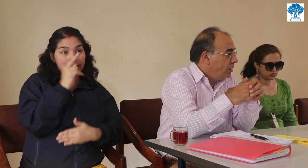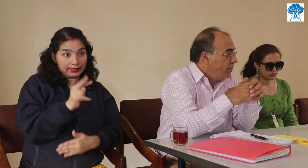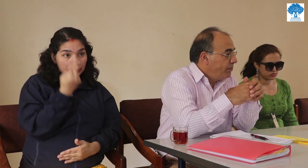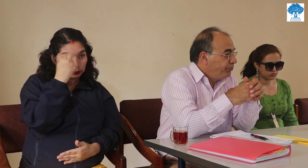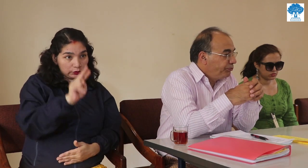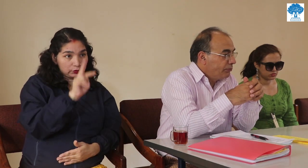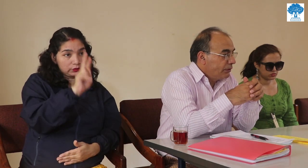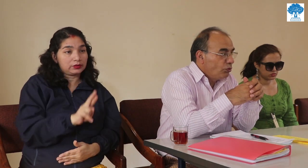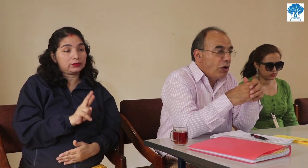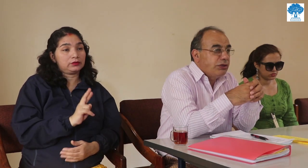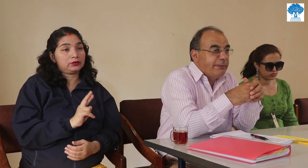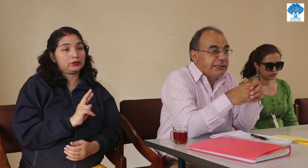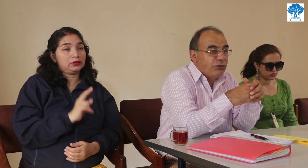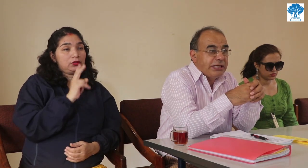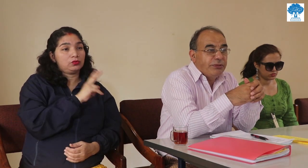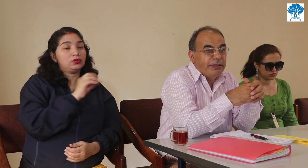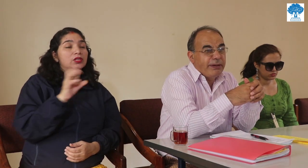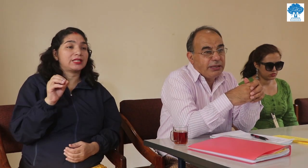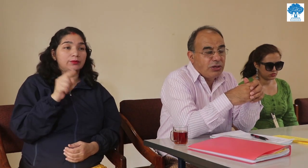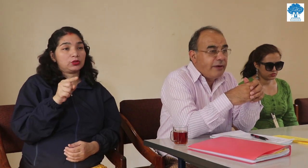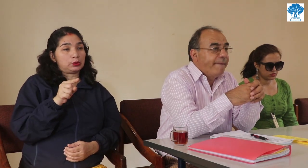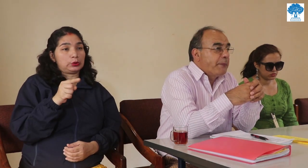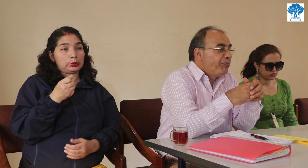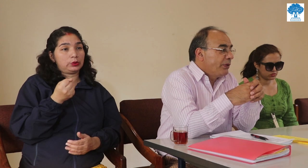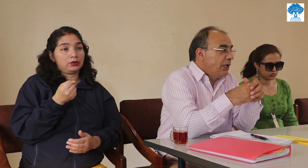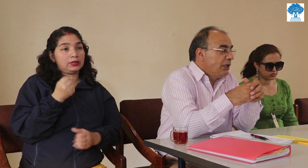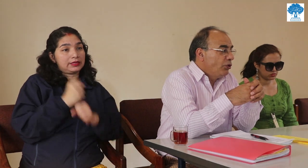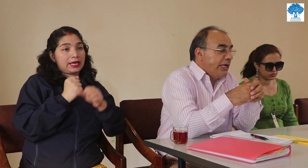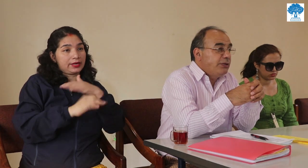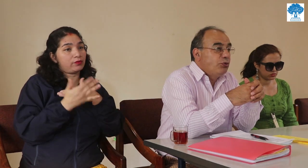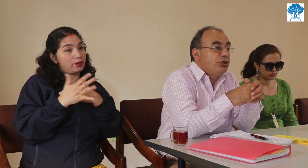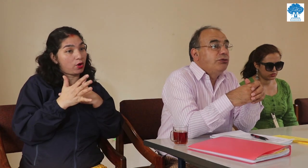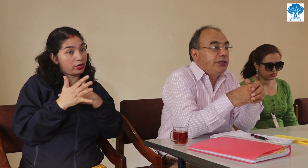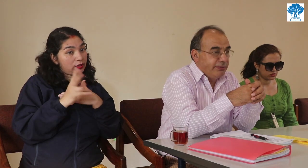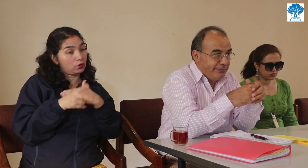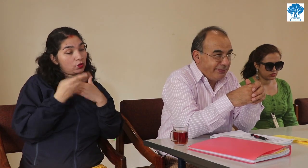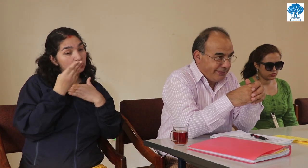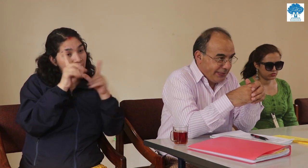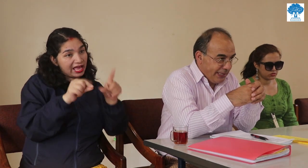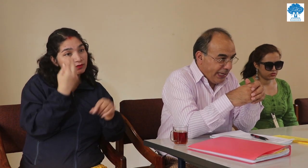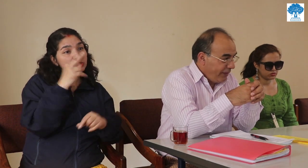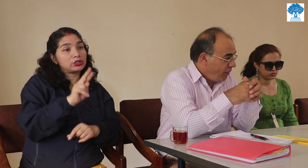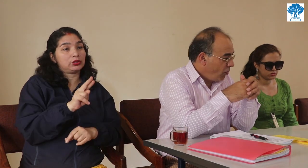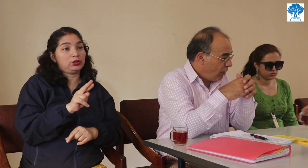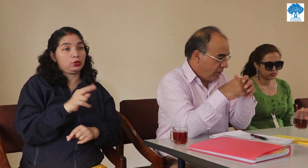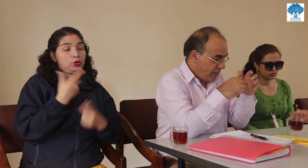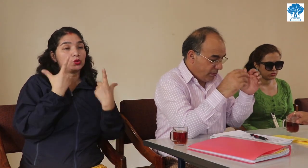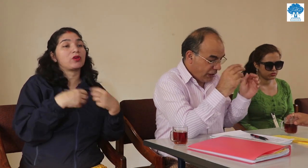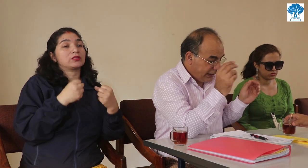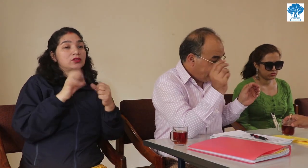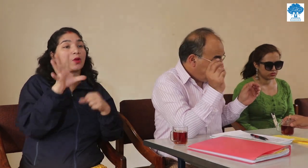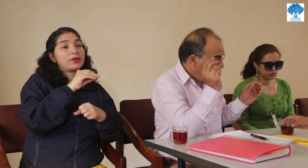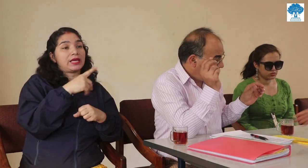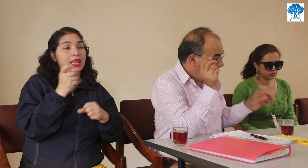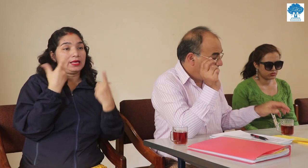र 2000 चाहिँ त्यो एचिभ पनि भएन. तर त्यो एचिभ हुनु जरुरी थियो, हेल्थ फर अल